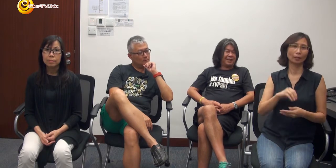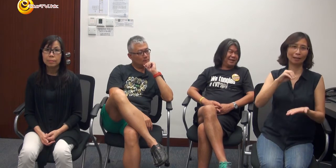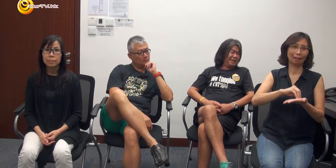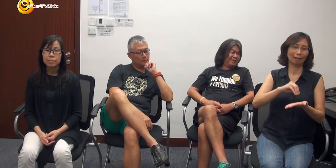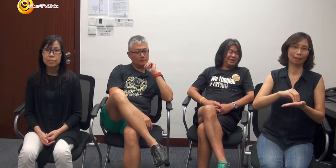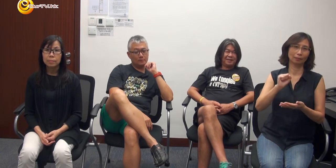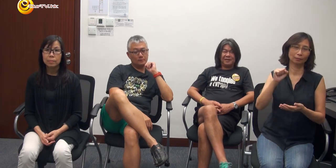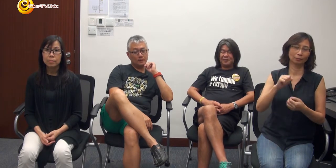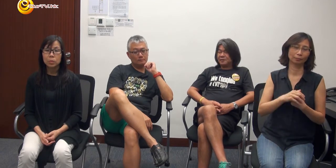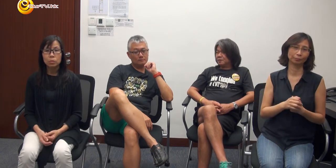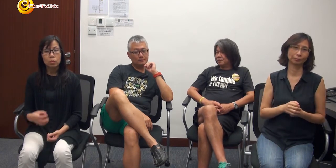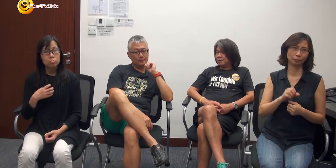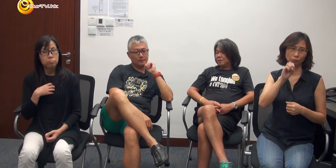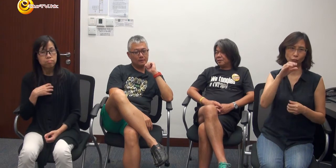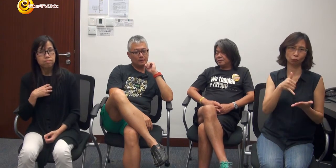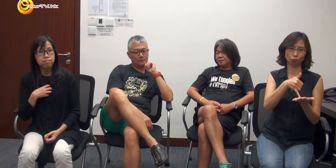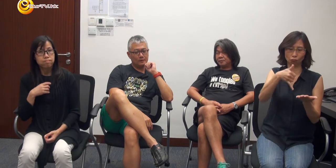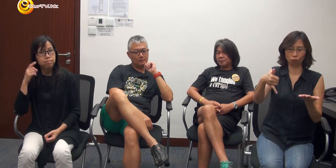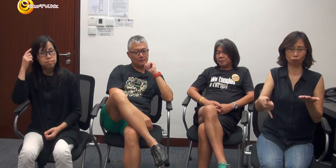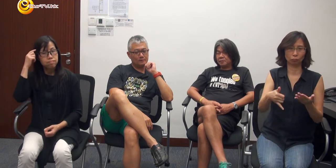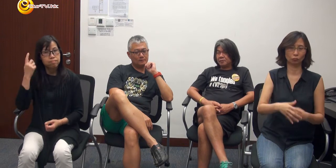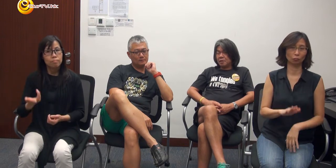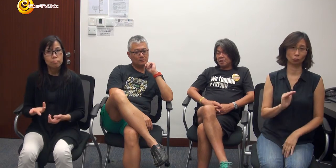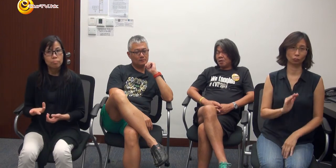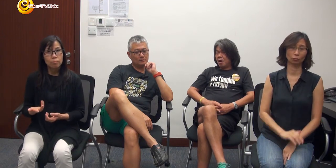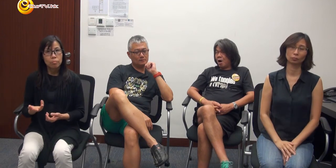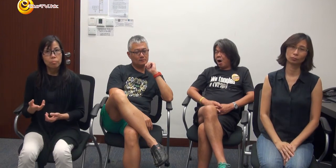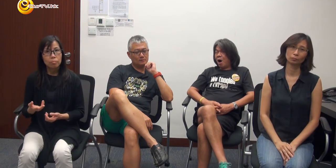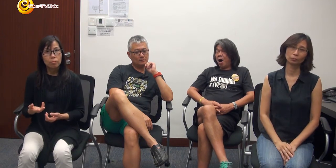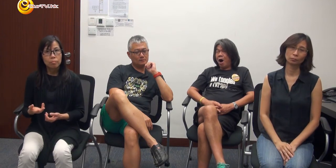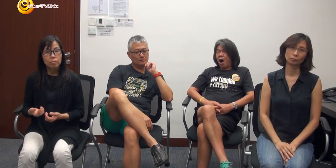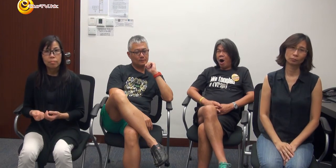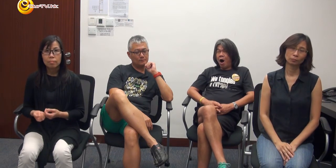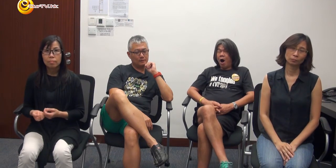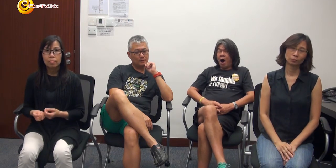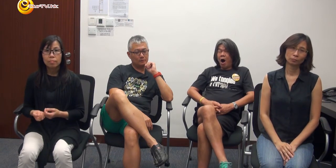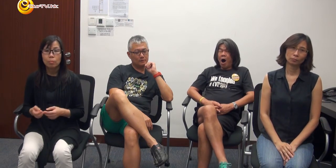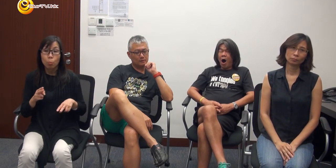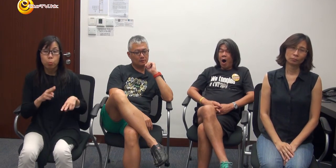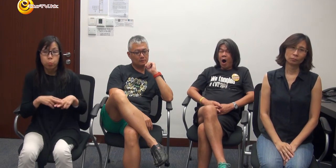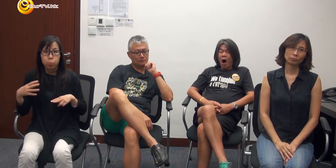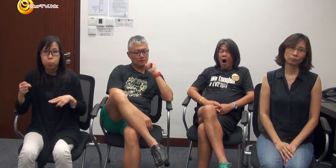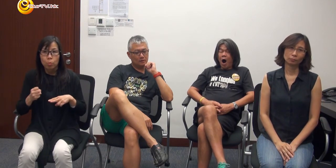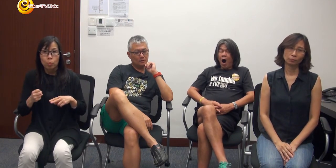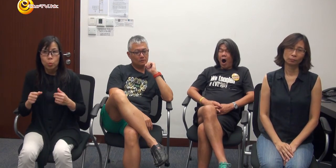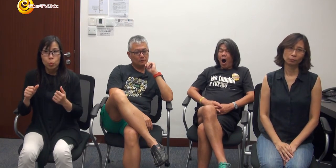係。 其實我心諗，即係如果你話將習近平都係靠張德江去作為一